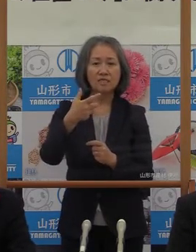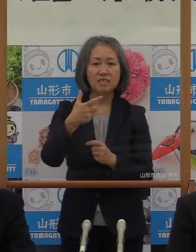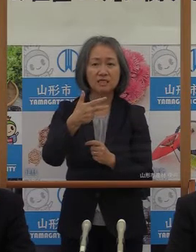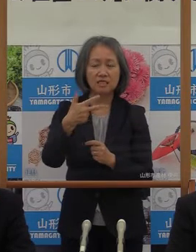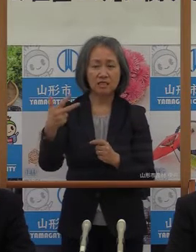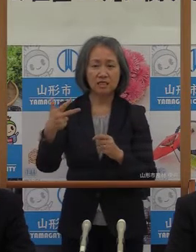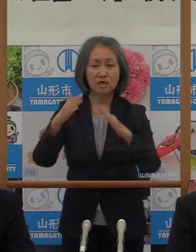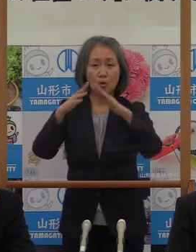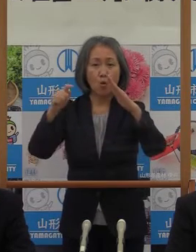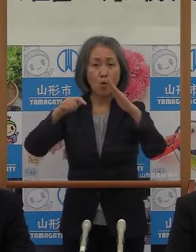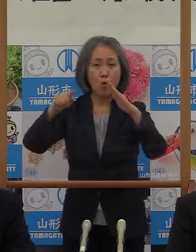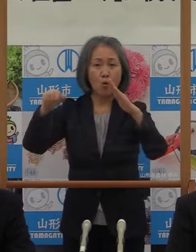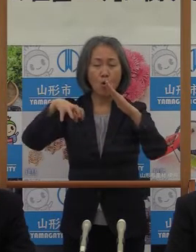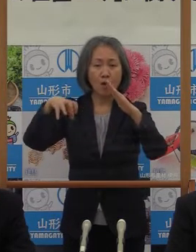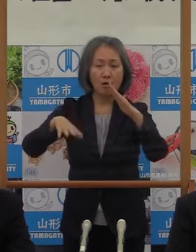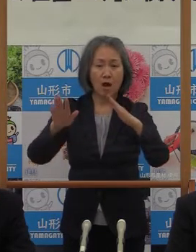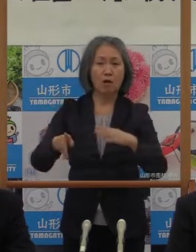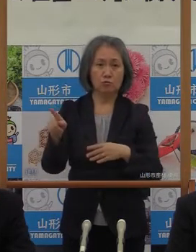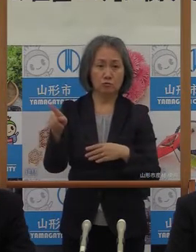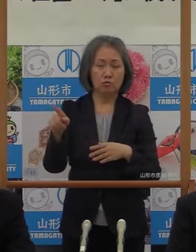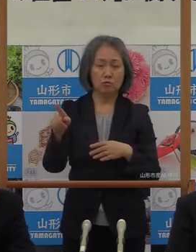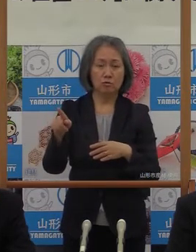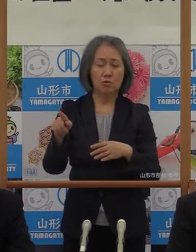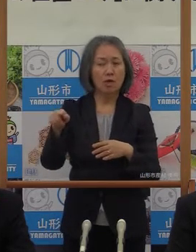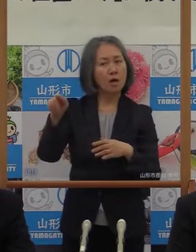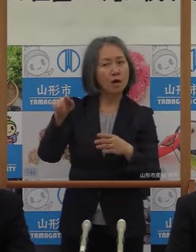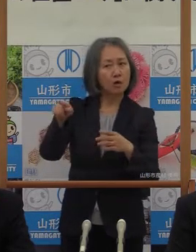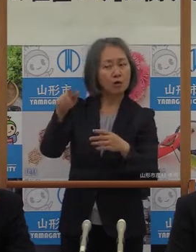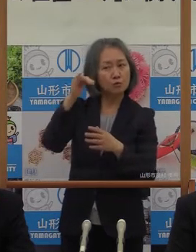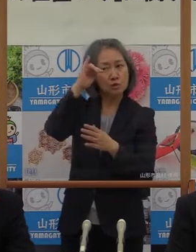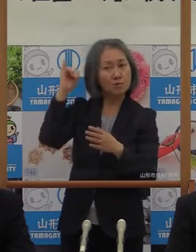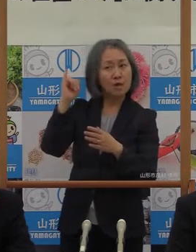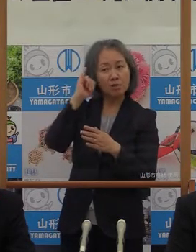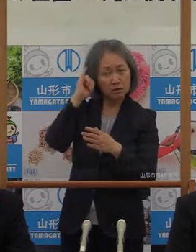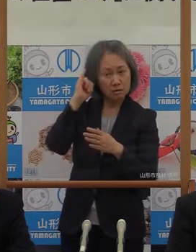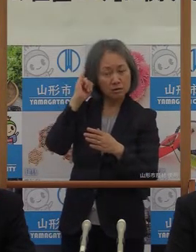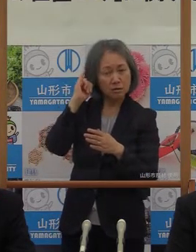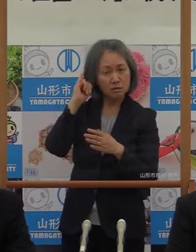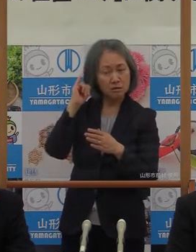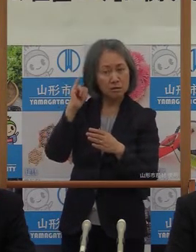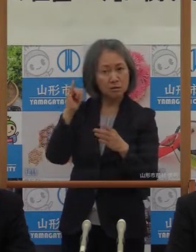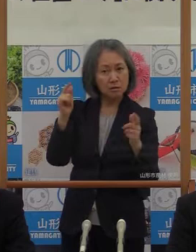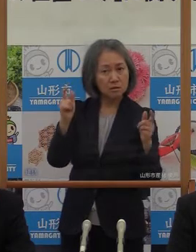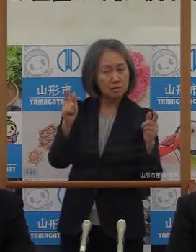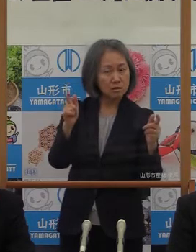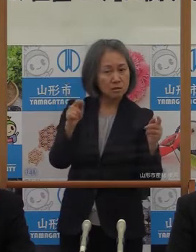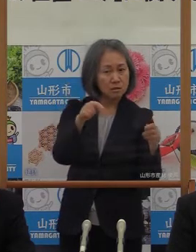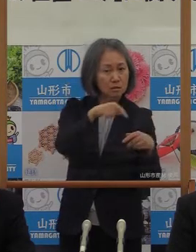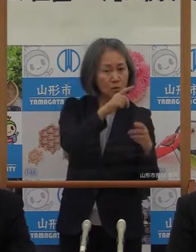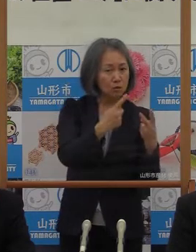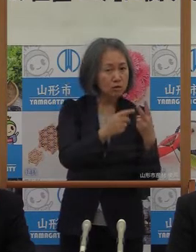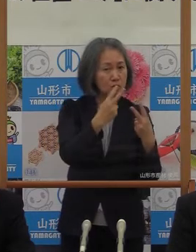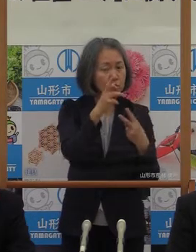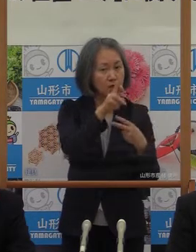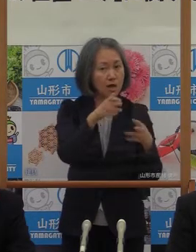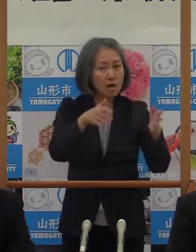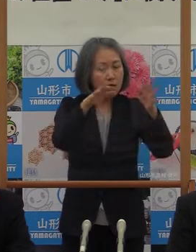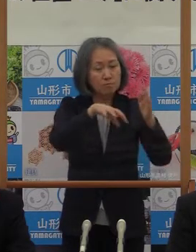えば、まあ、完全に合致するものではないにせよ、ああいうイメージというものをこの千歳館とし